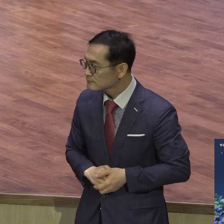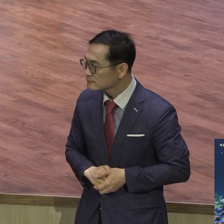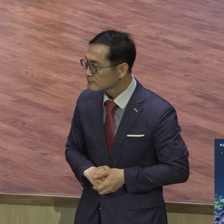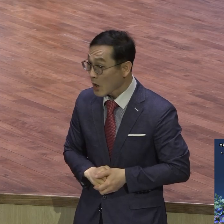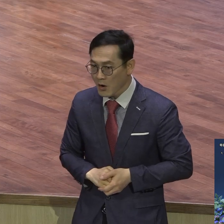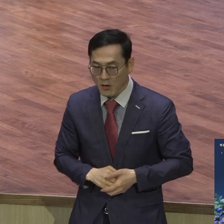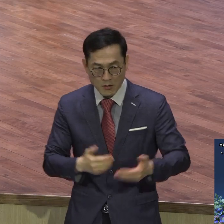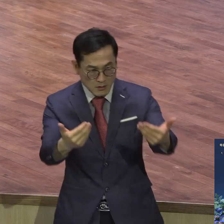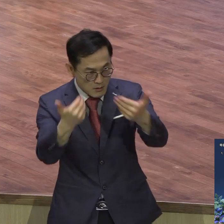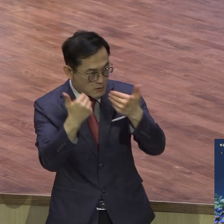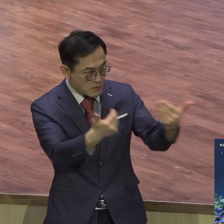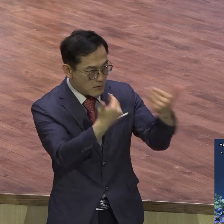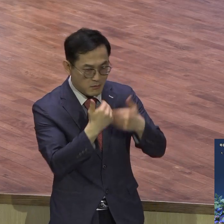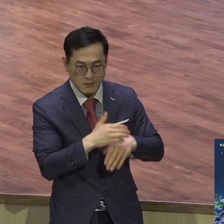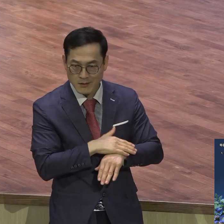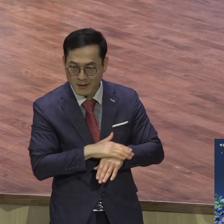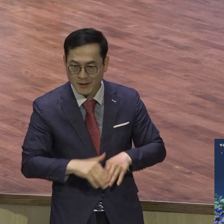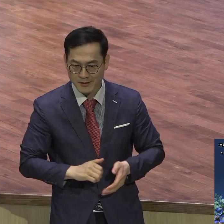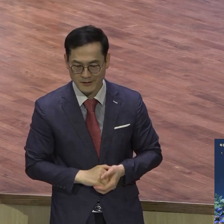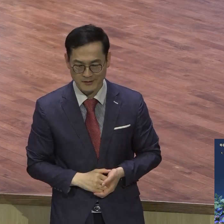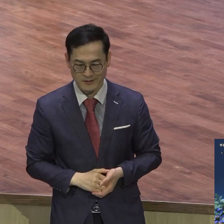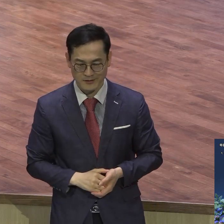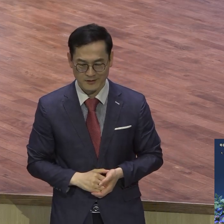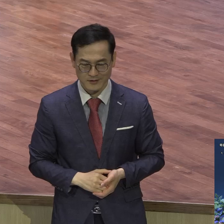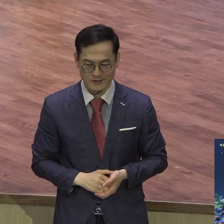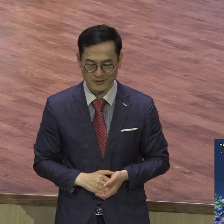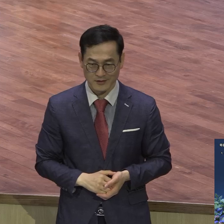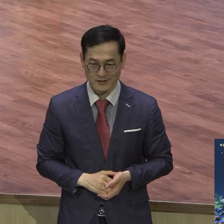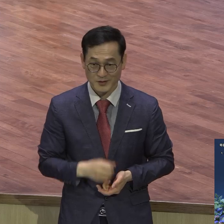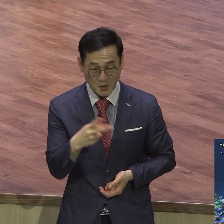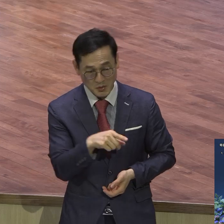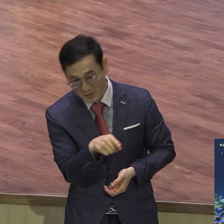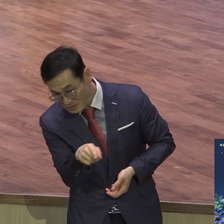조카들 앉아서 막 이런 내가 있는가 하면